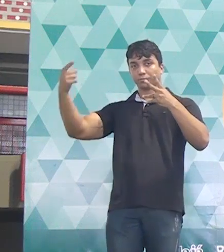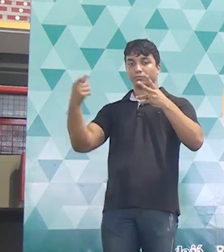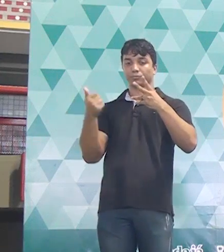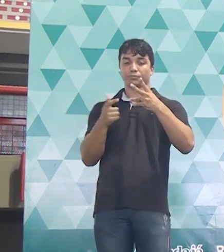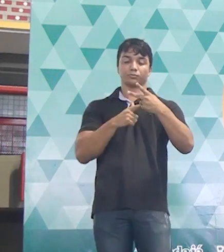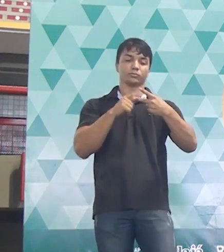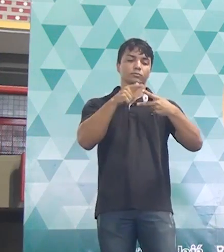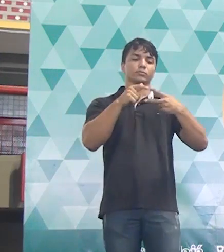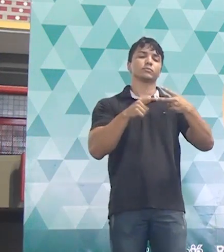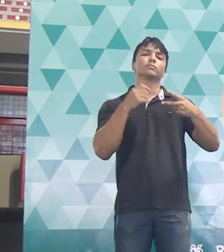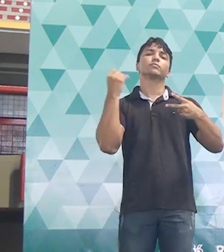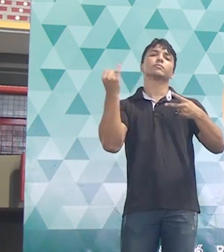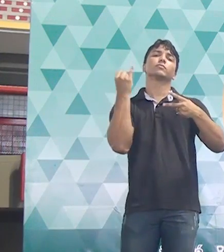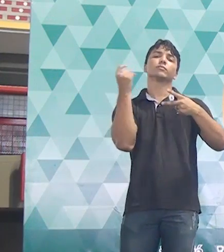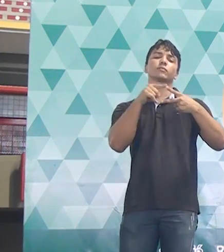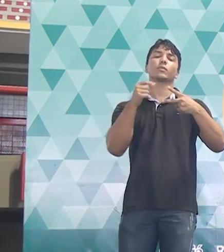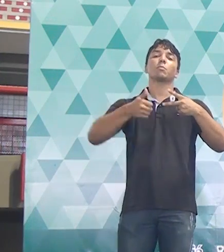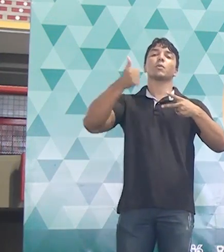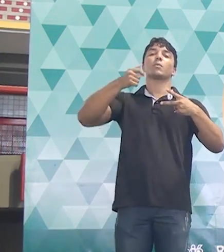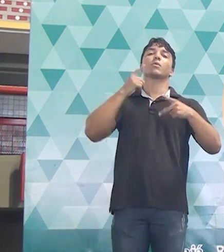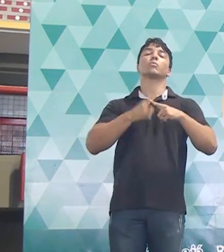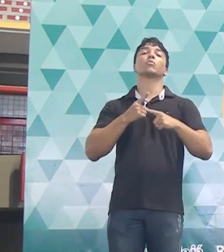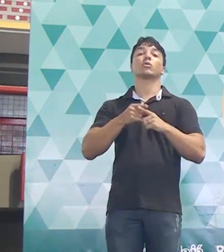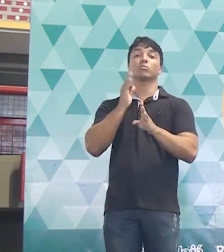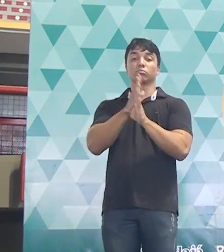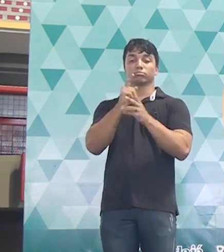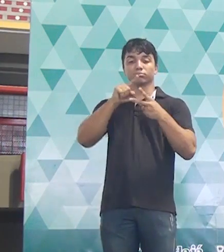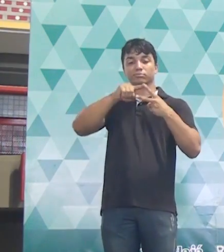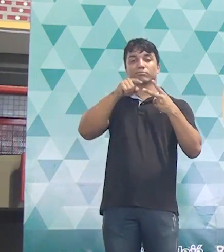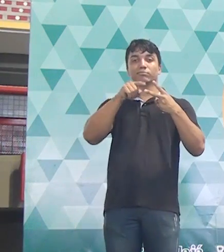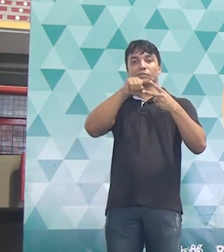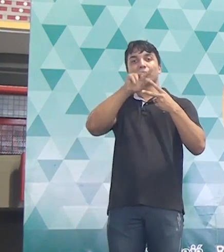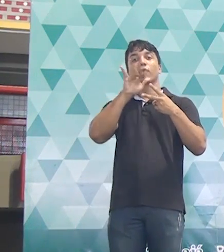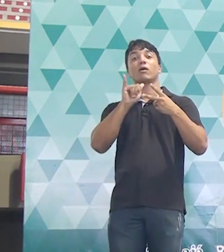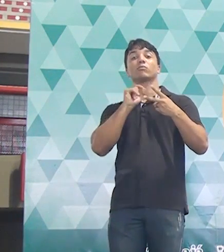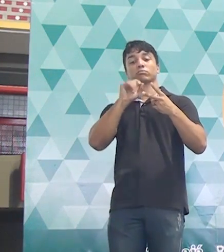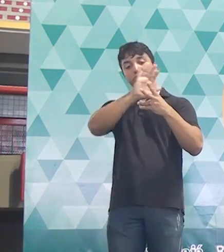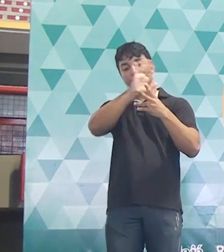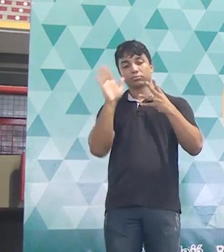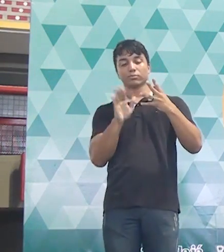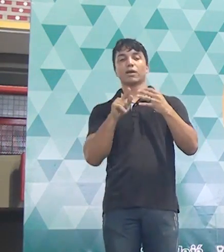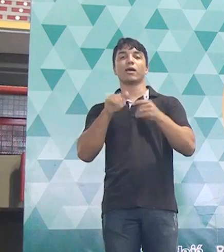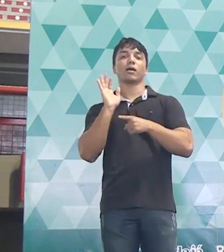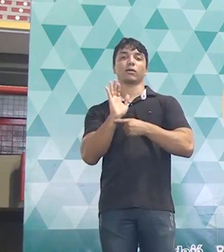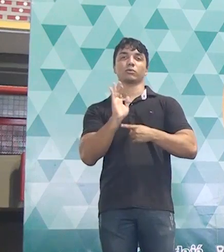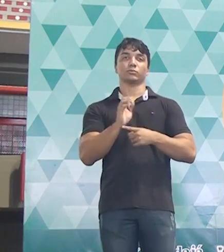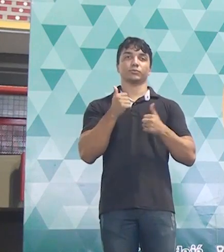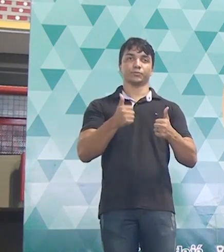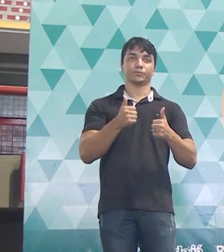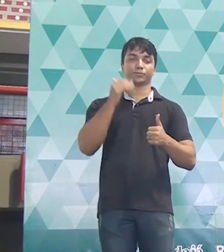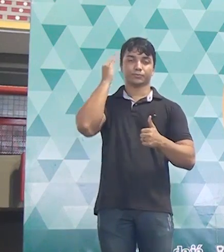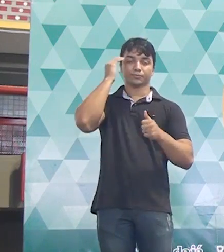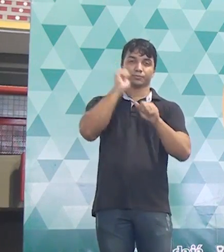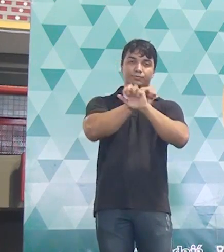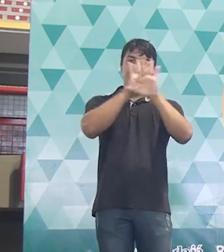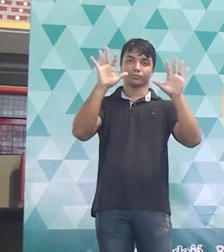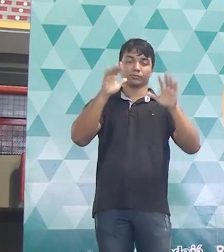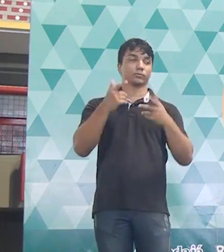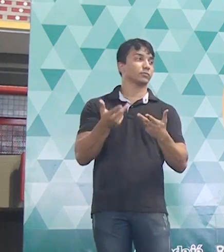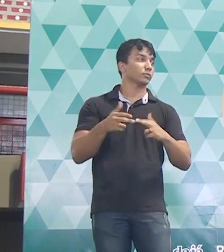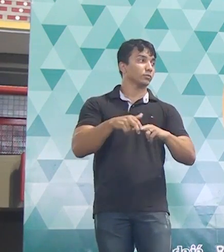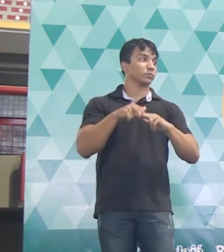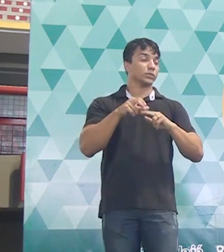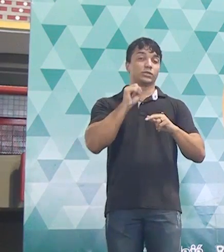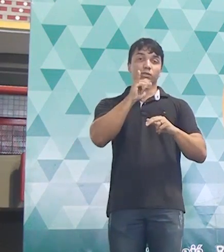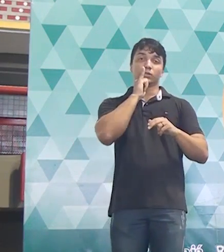duas primeiras porque elas servem como base para as outras. Com elas eu consigo produzir as outras substâncias. Então, mesmo que a aula seja